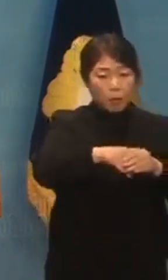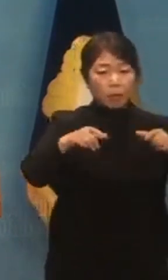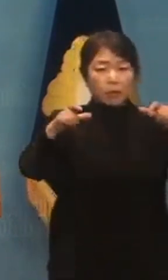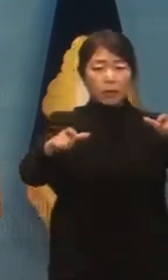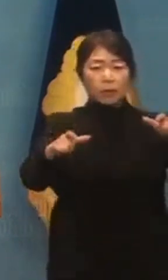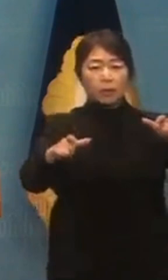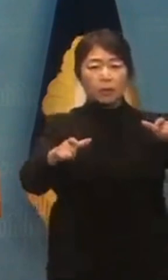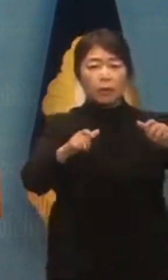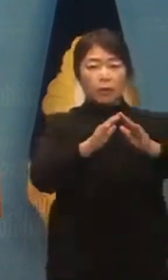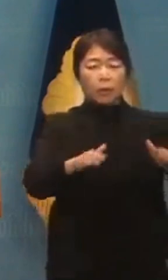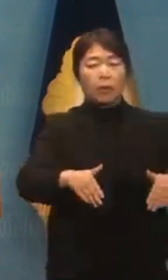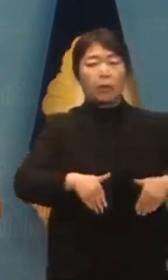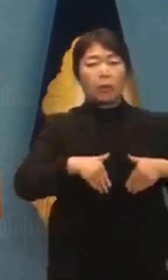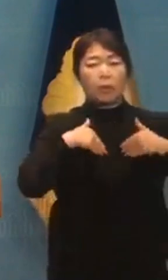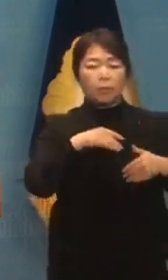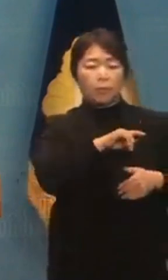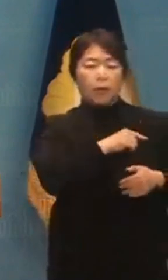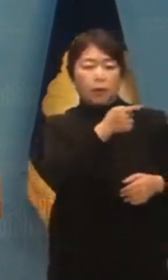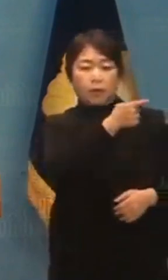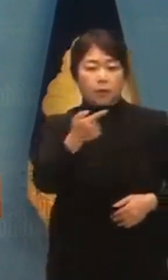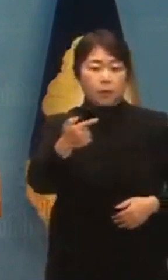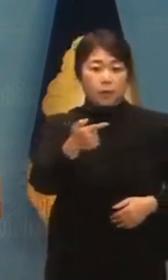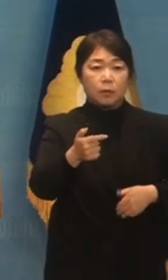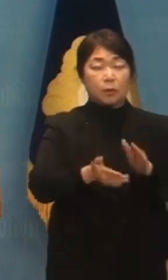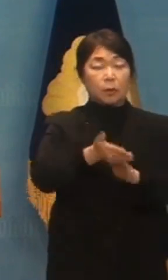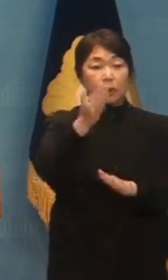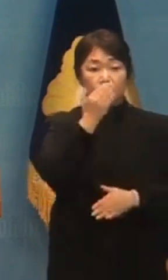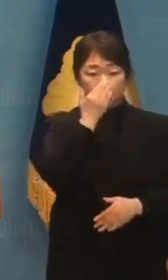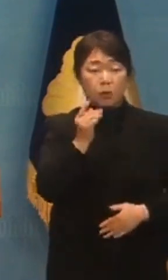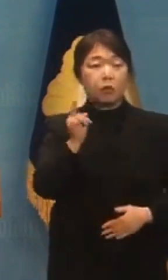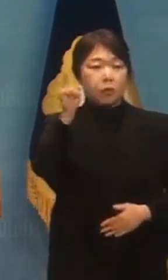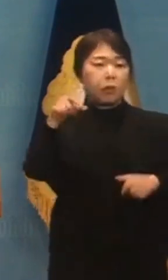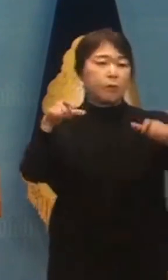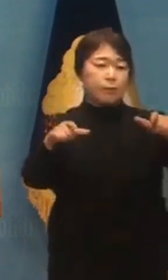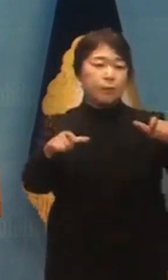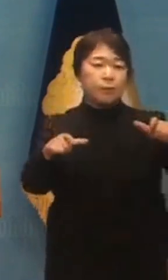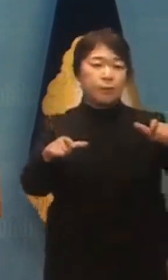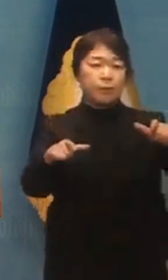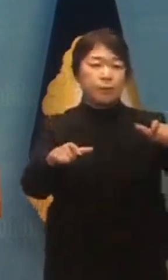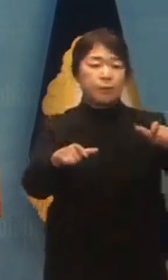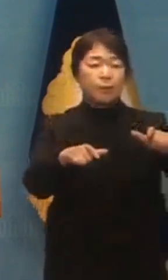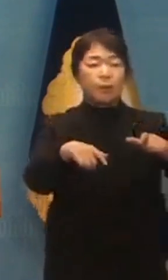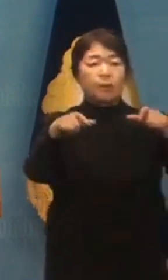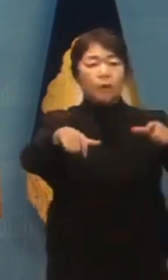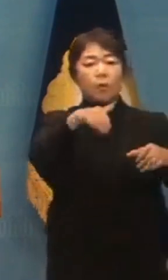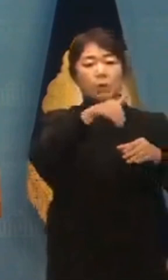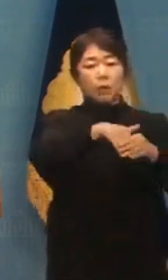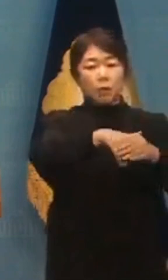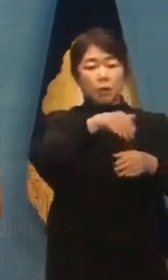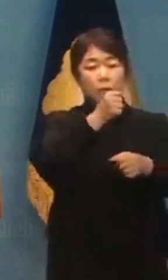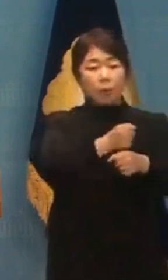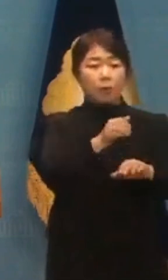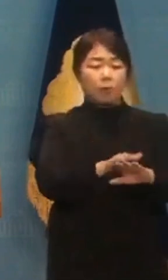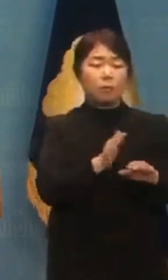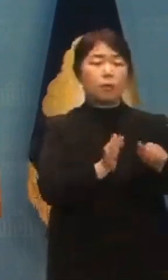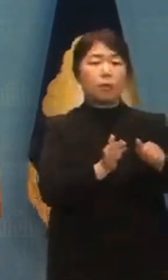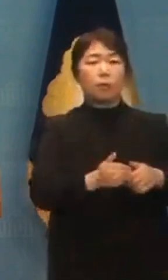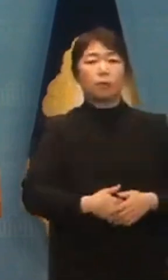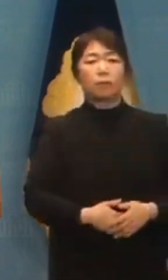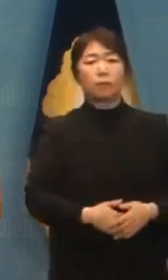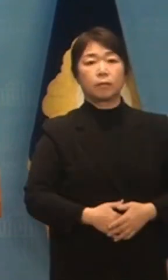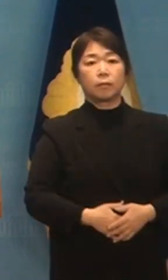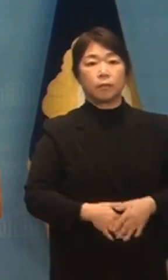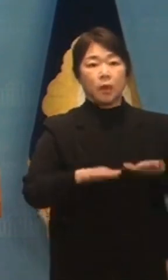제1의 도시인 순천시의 선거구를 지역 주민의 의사를 반영하여 구성한 것을 촉구.